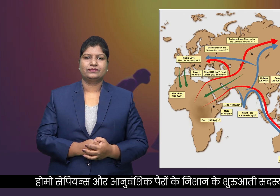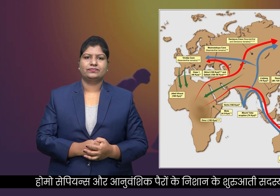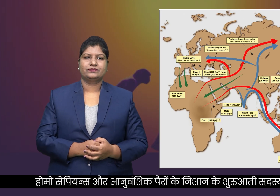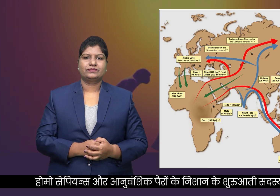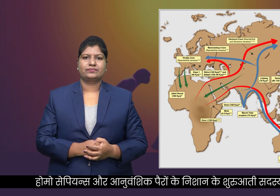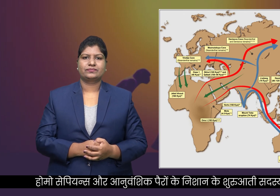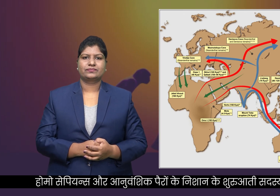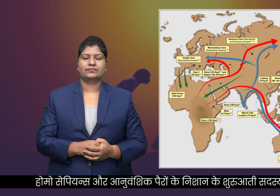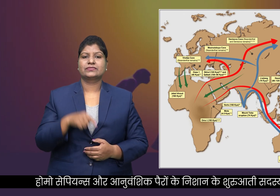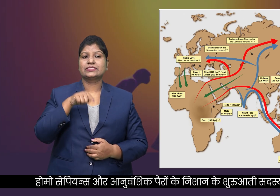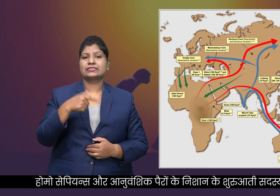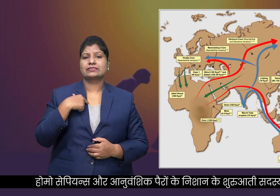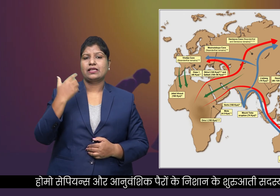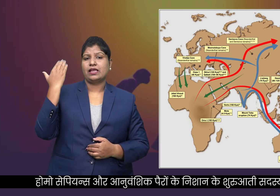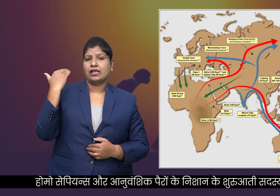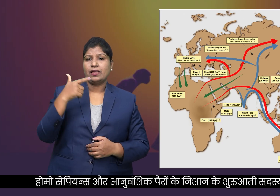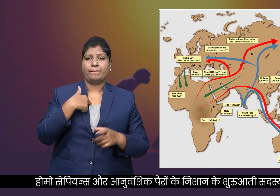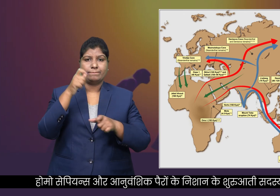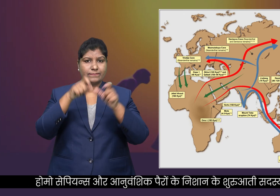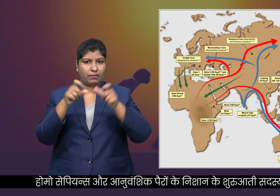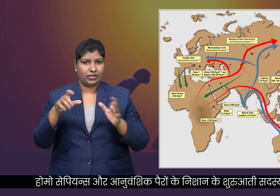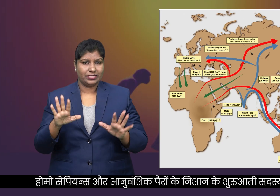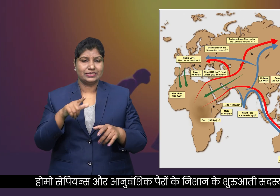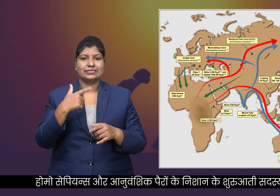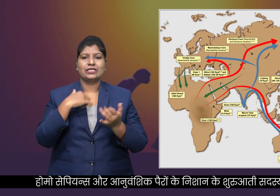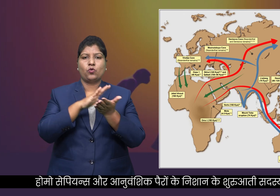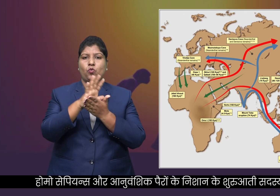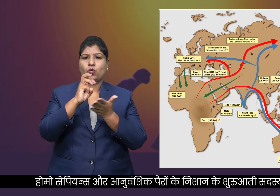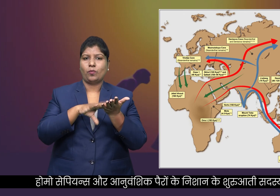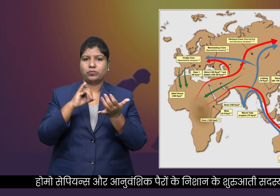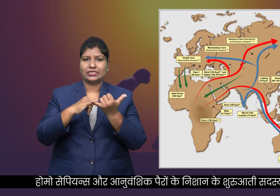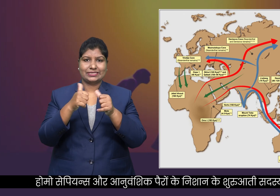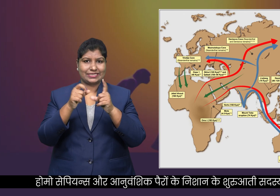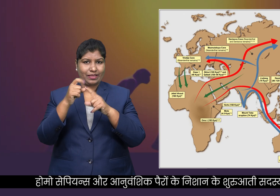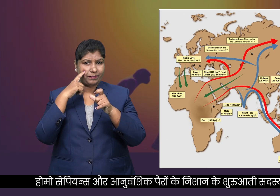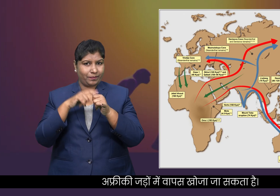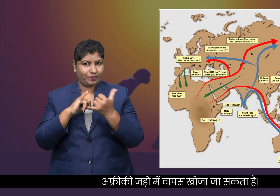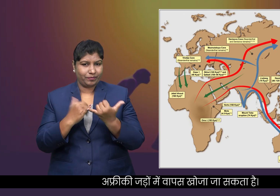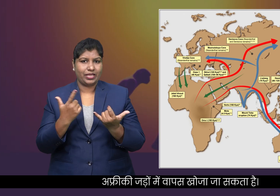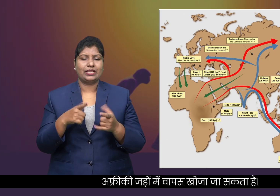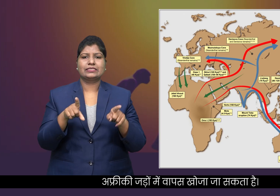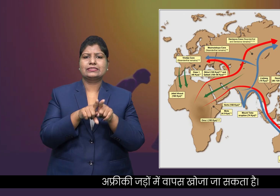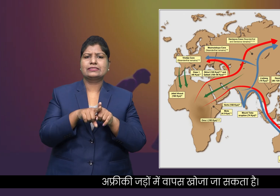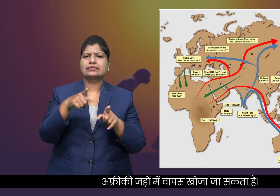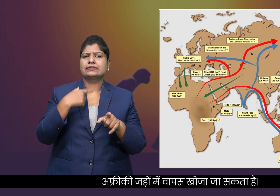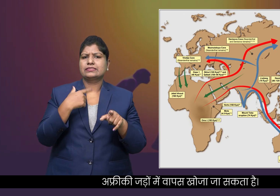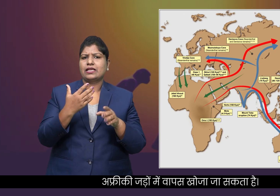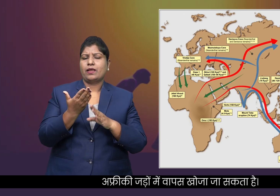होमो सेपियंस और आनुवंशिक पैरों के निशान की शुरुआत सदस्यों को हमारा अफ्रीकी जड़ों में वापस खोजा जा सकता